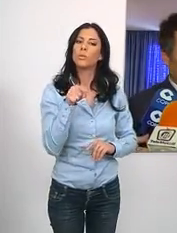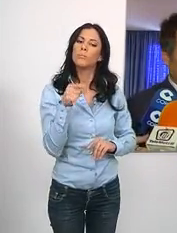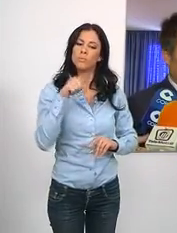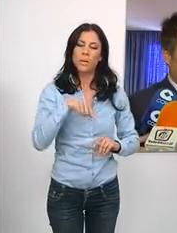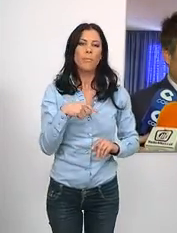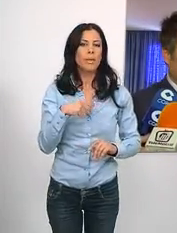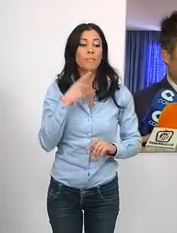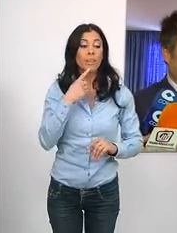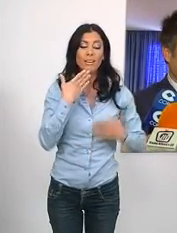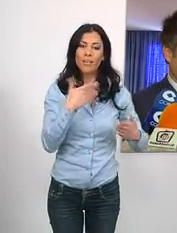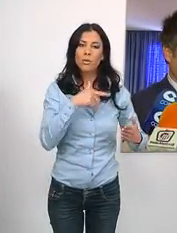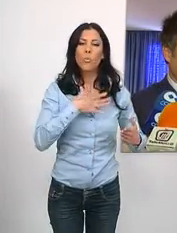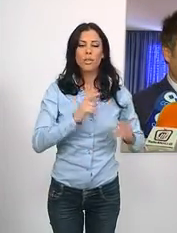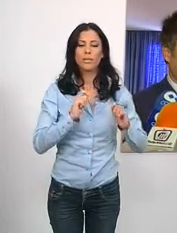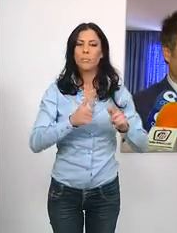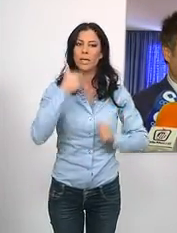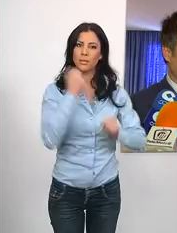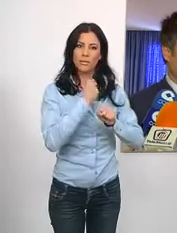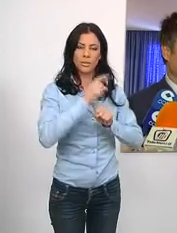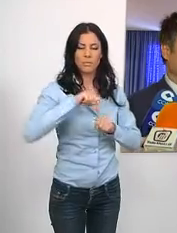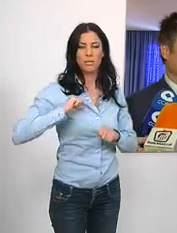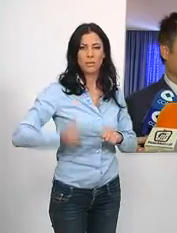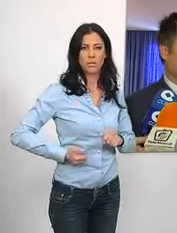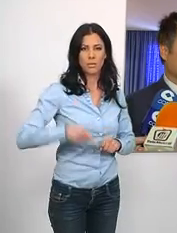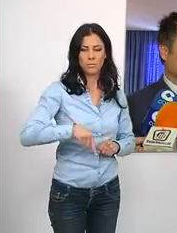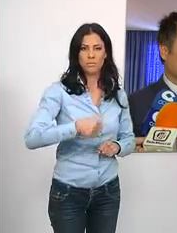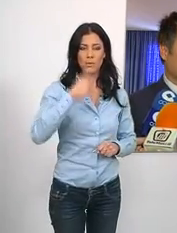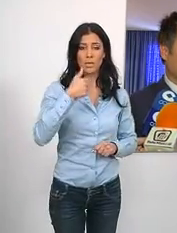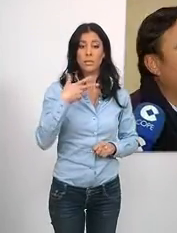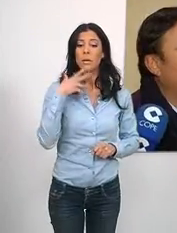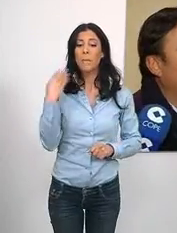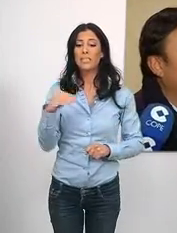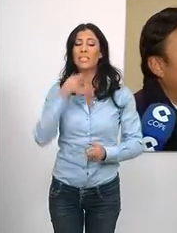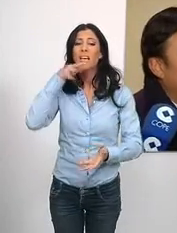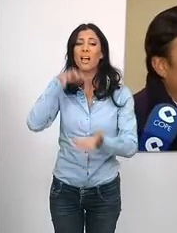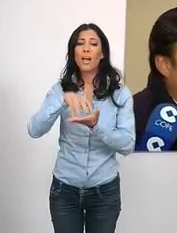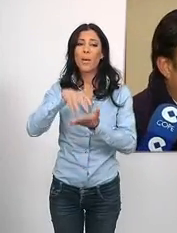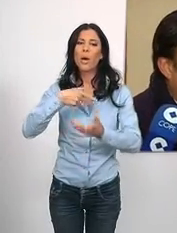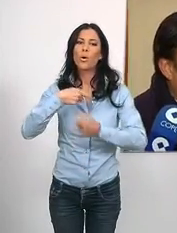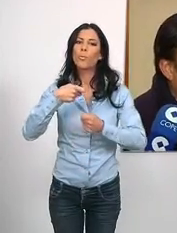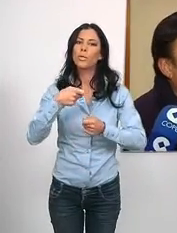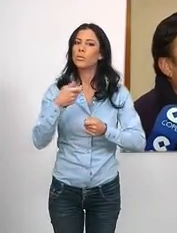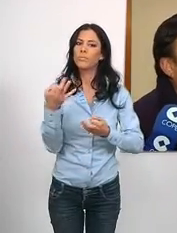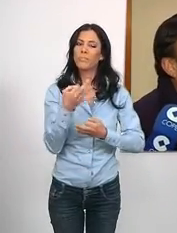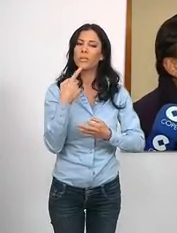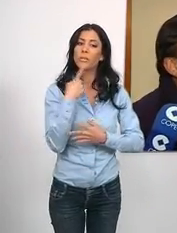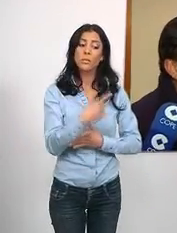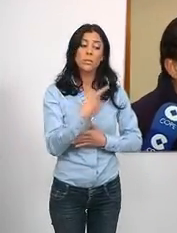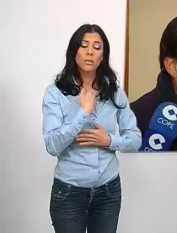que esto haría posible la creación de empleo y riqueza para motril el presidente de la cámara de comercio moteña añadió que la proyección